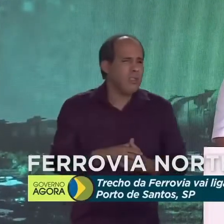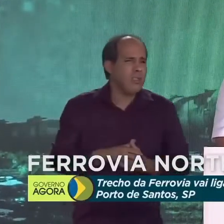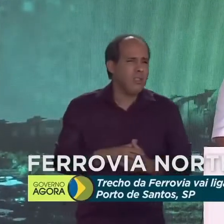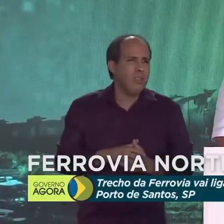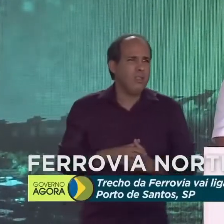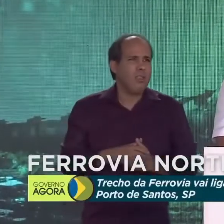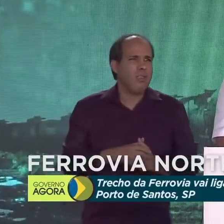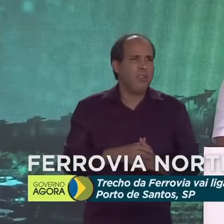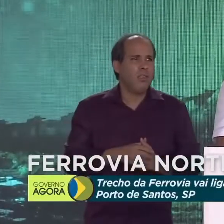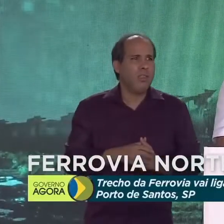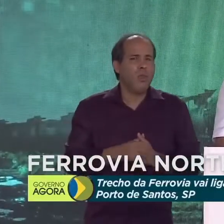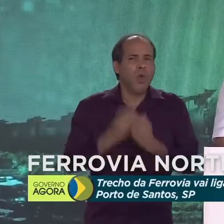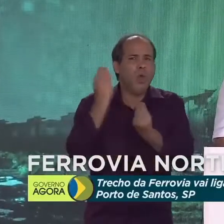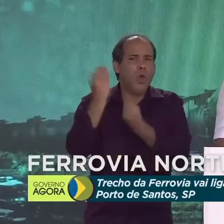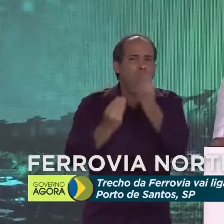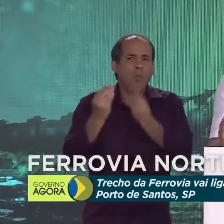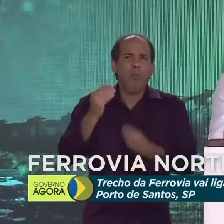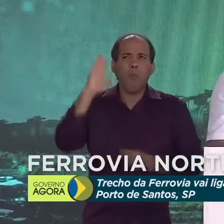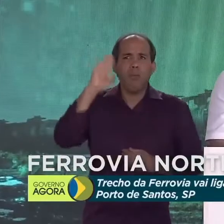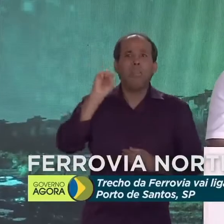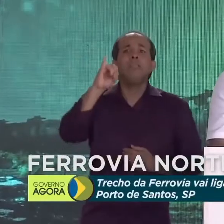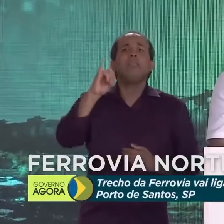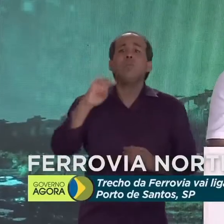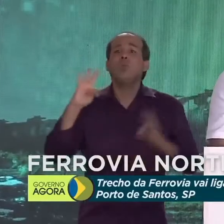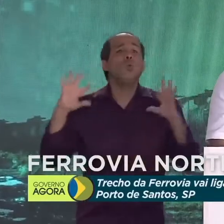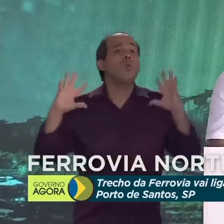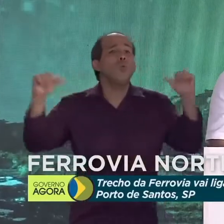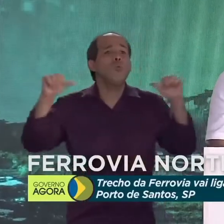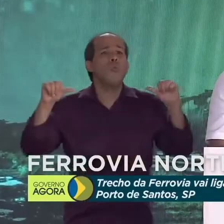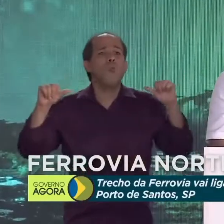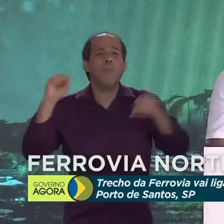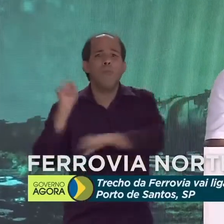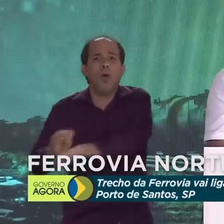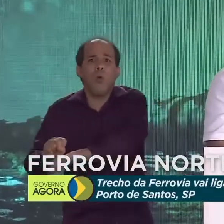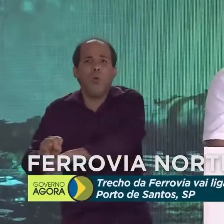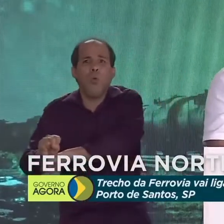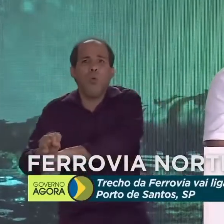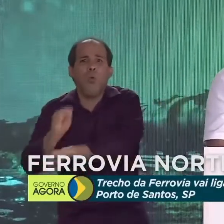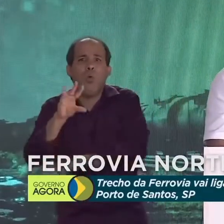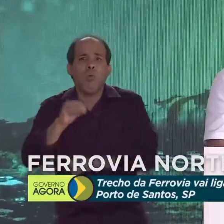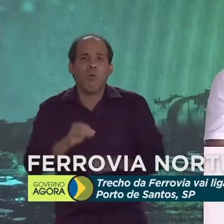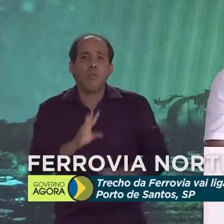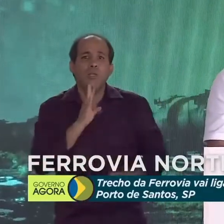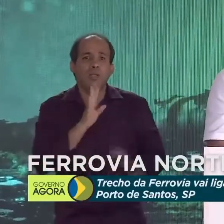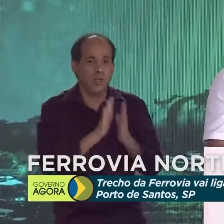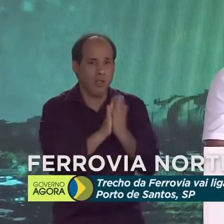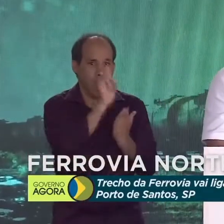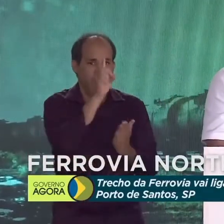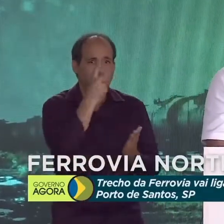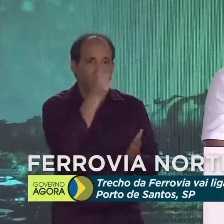parar o Brasil se nós pararmos? A própria Bíblia diz